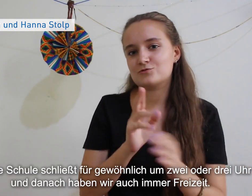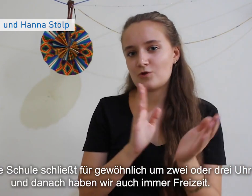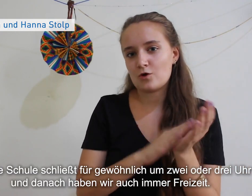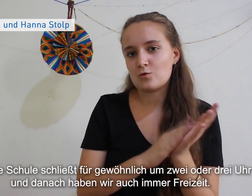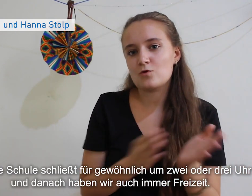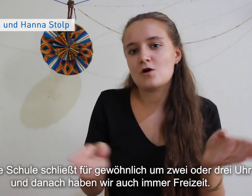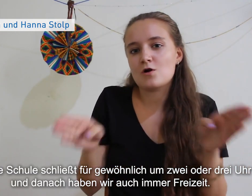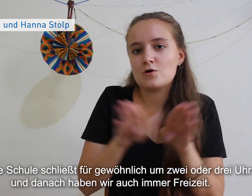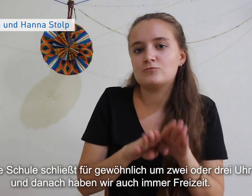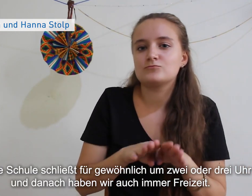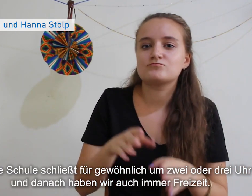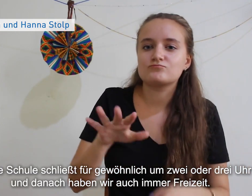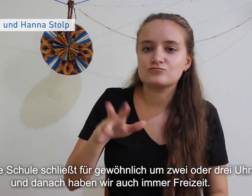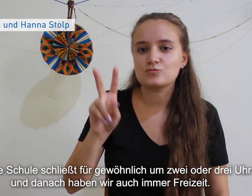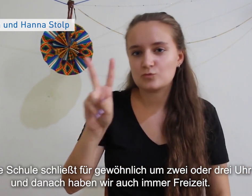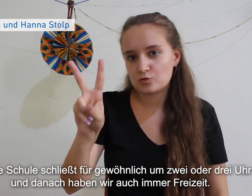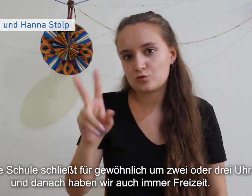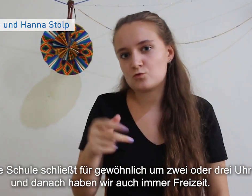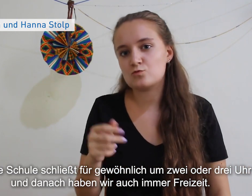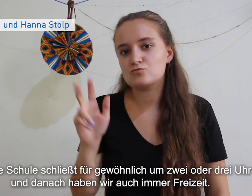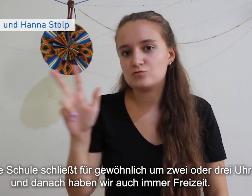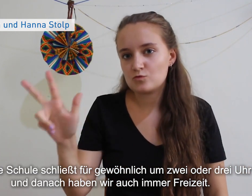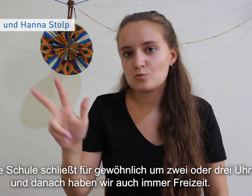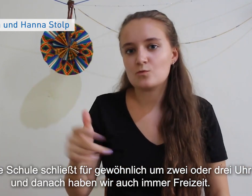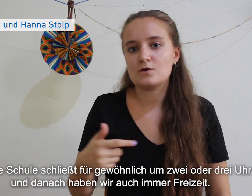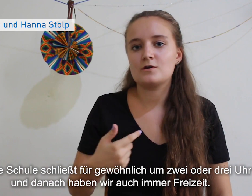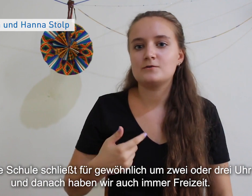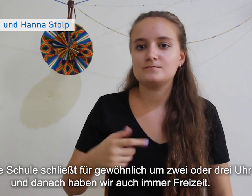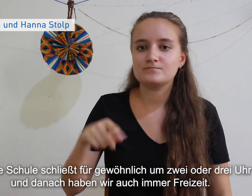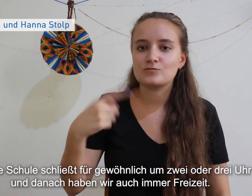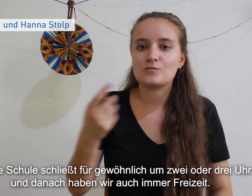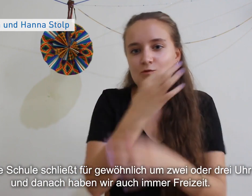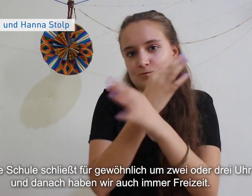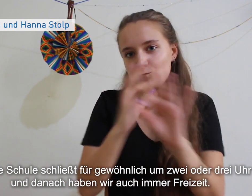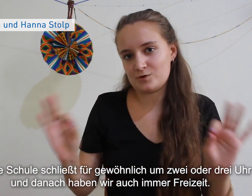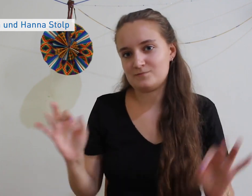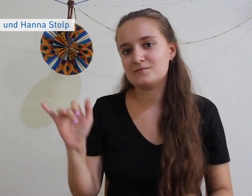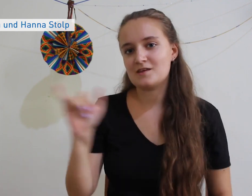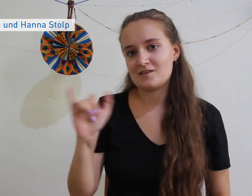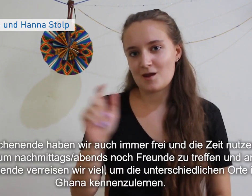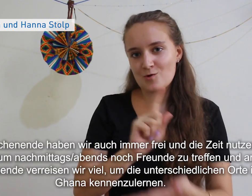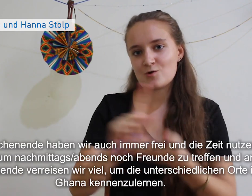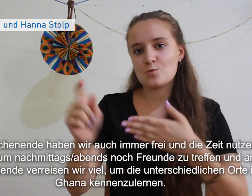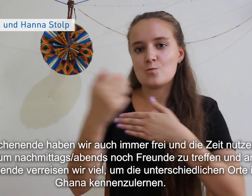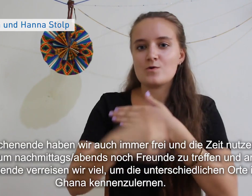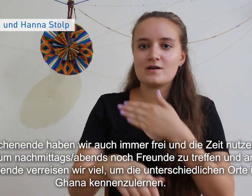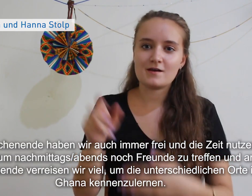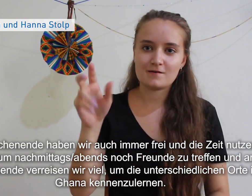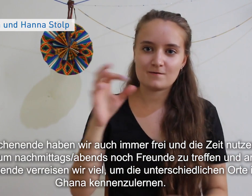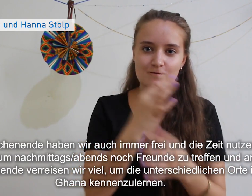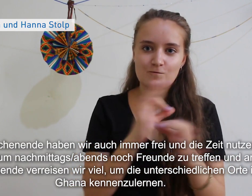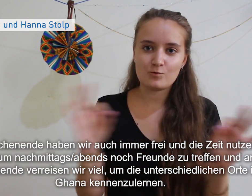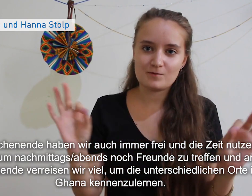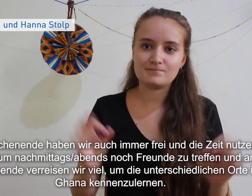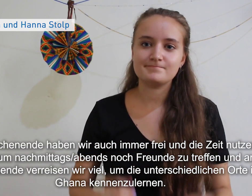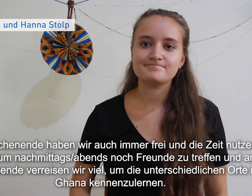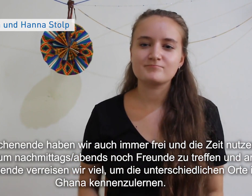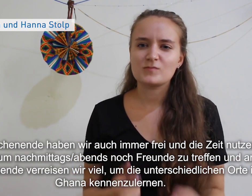Unsere Schule schließt wir gewöhnlich um 2 oder 3 Uhr und dann haben wir auch immer Freizeit. Am Wochenende haben wir auch immer frei und die Zeit nutzen wir